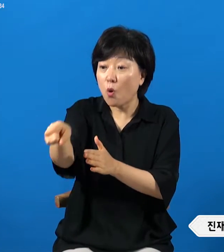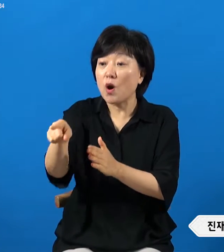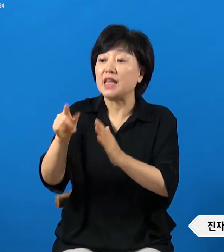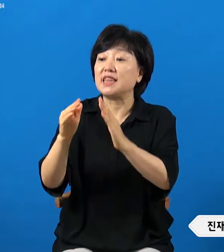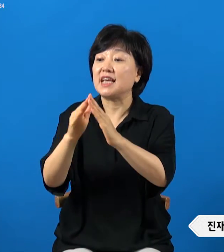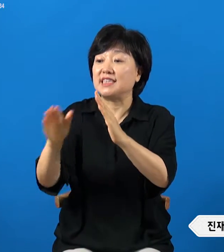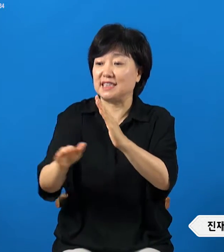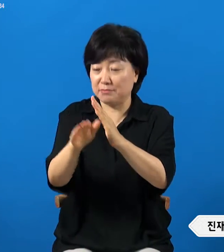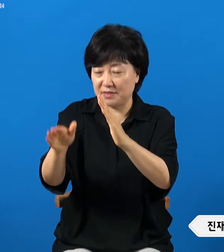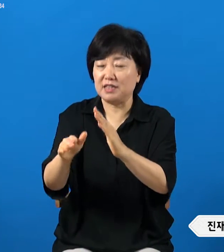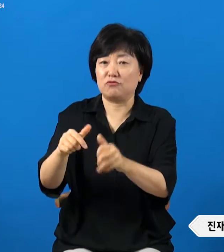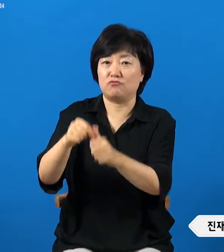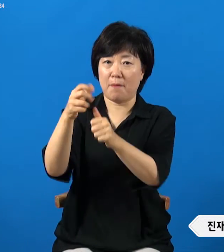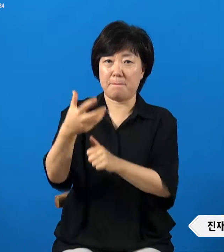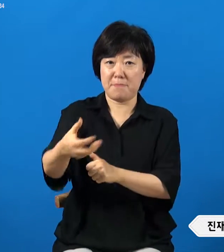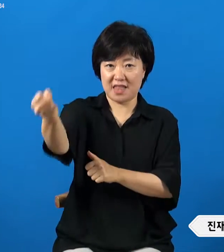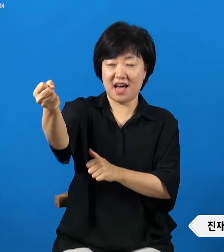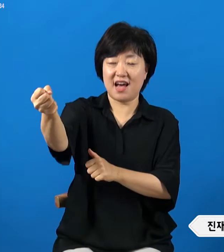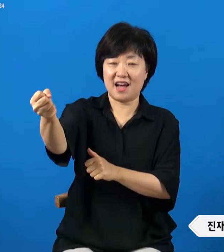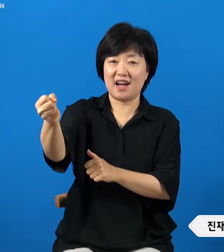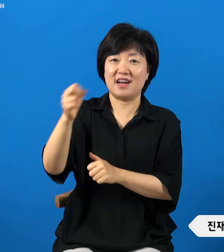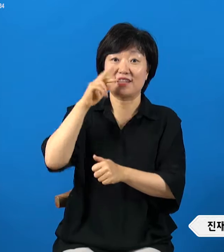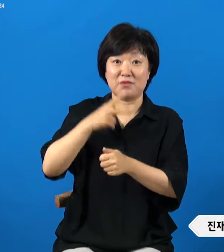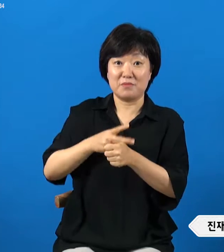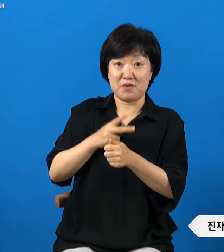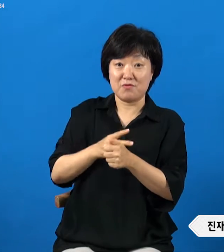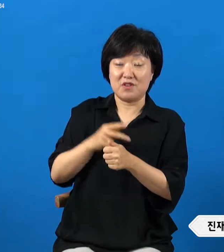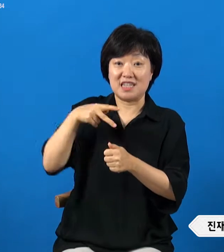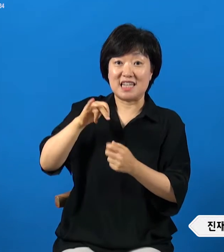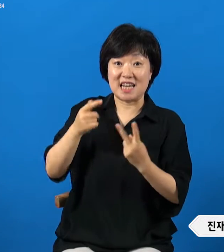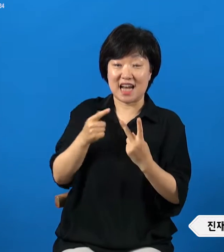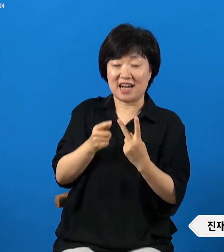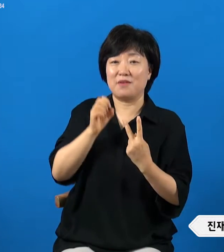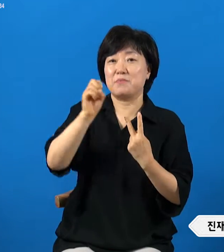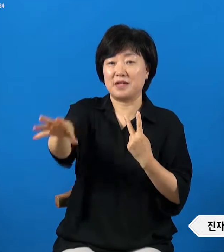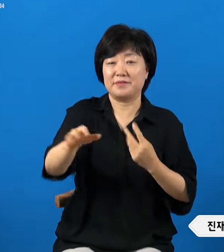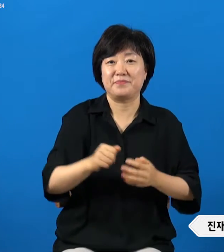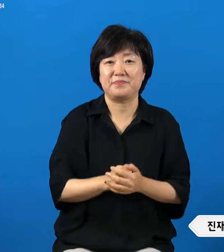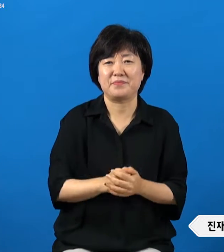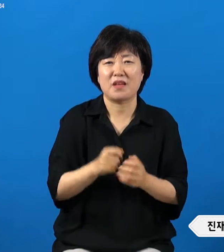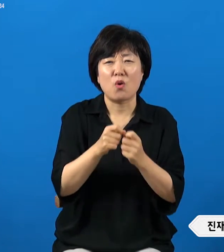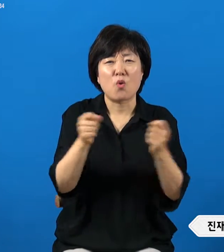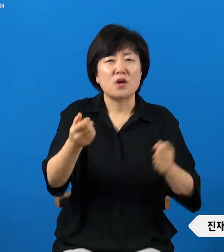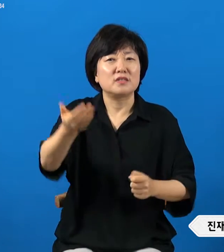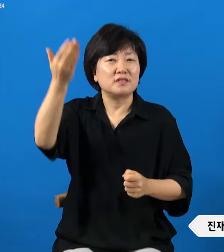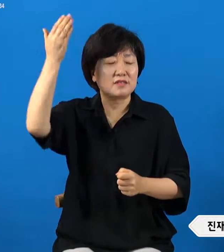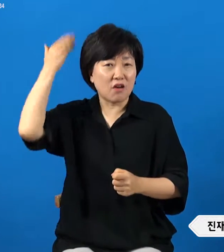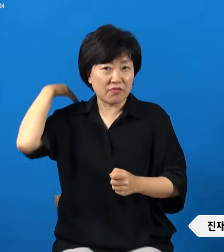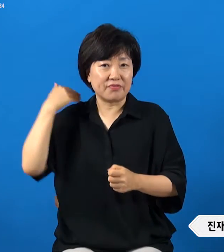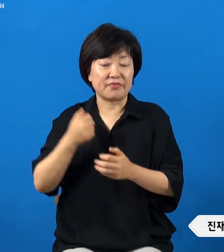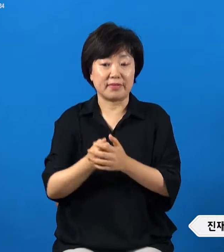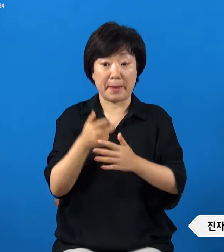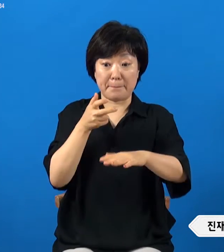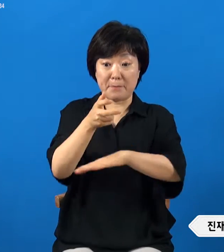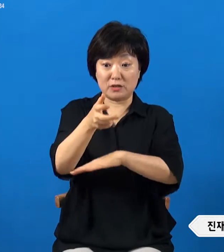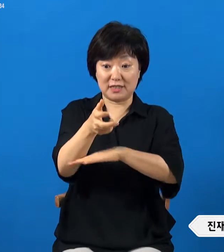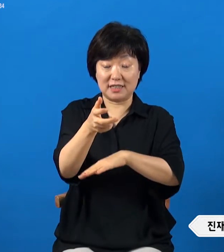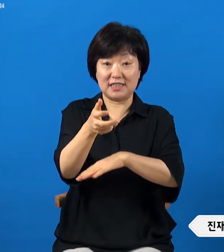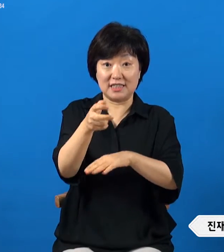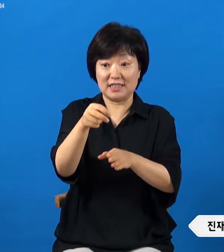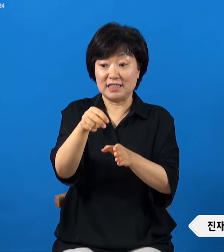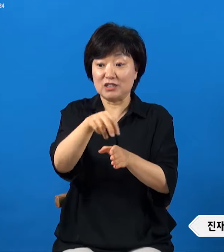집이 구원을 받으리라. 오래전 한국의 버스 정류장에 많이 붙어